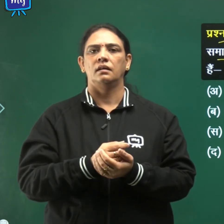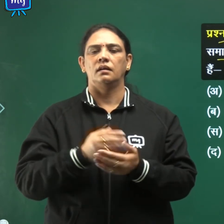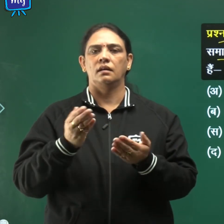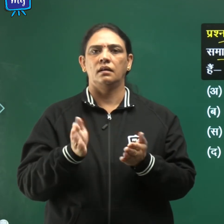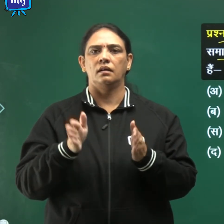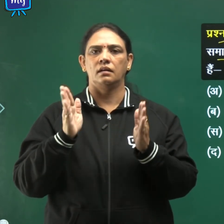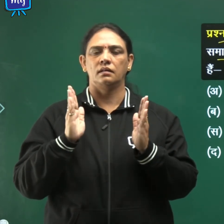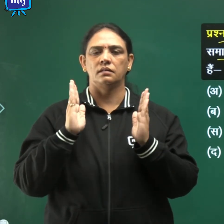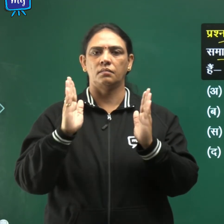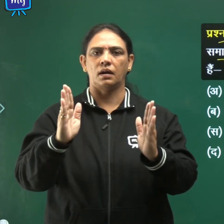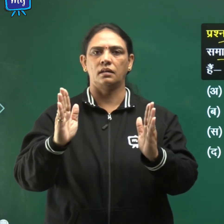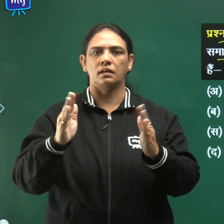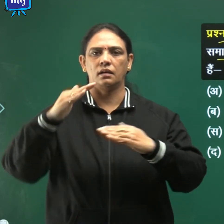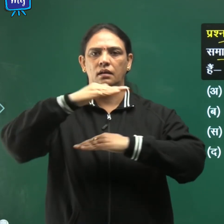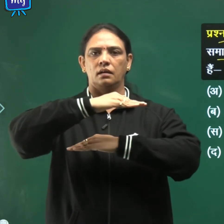समानांतर